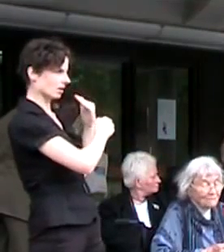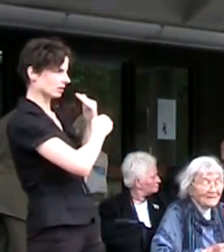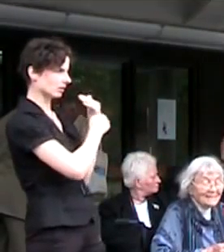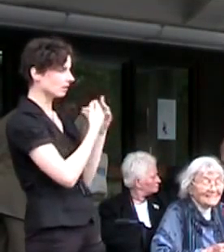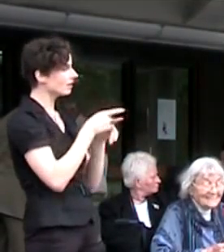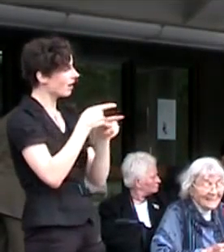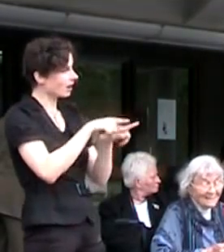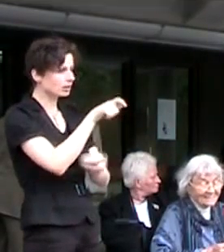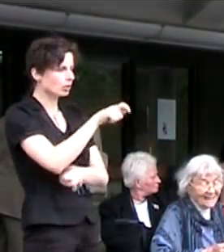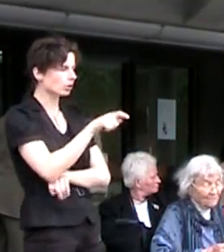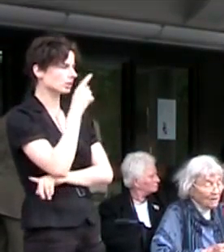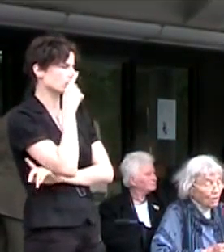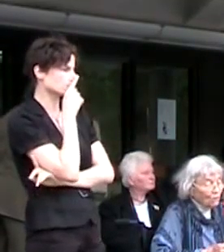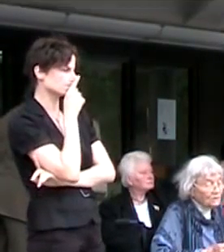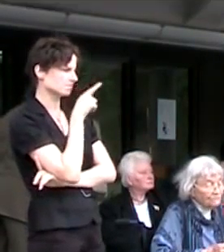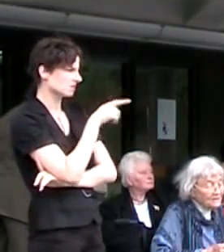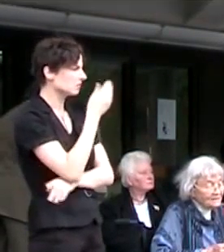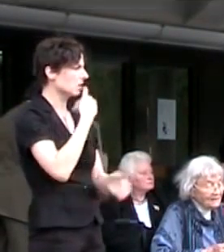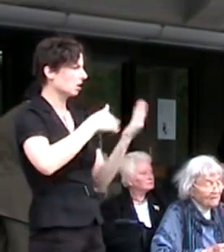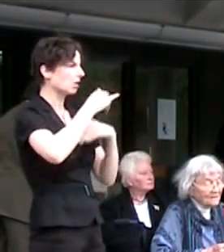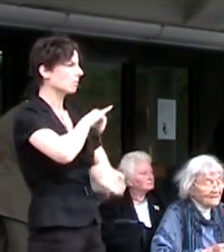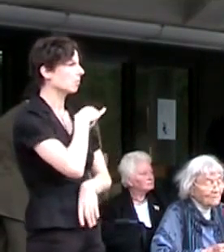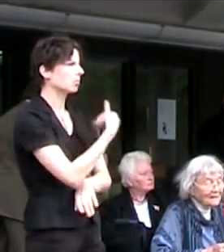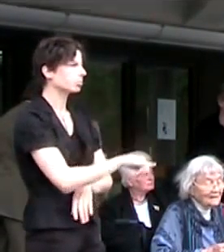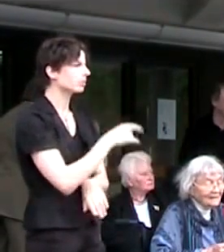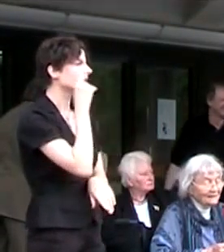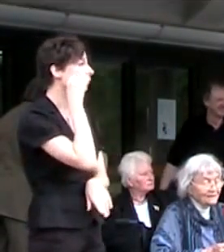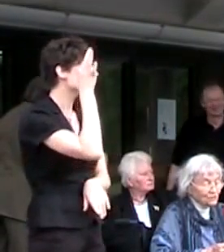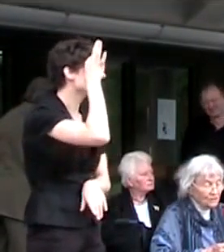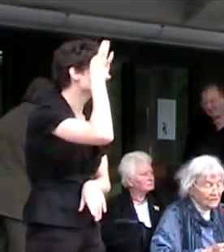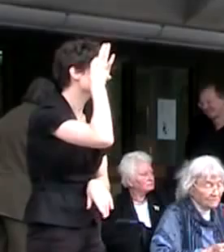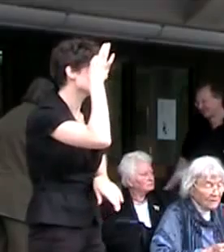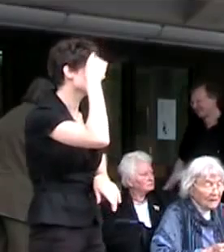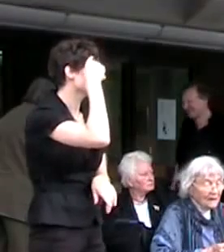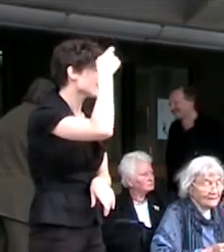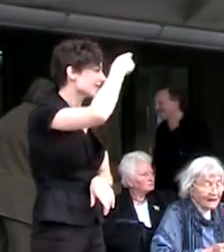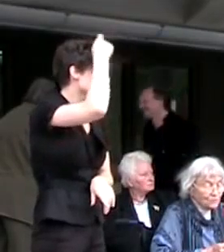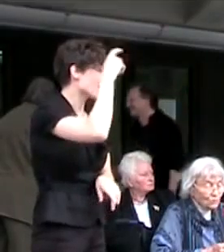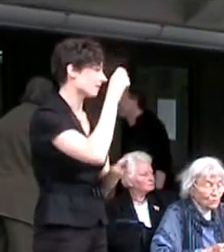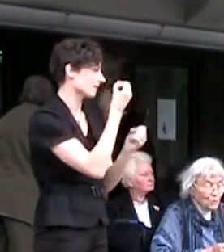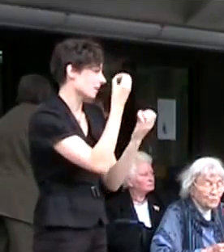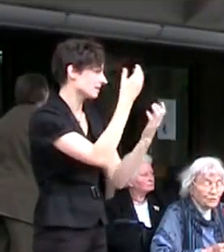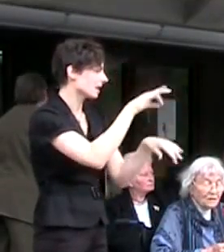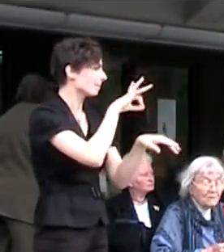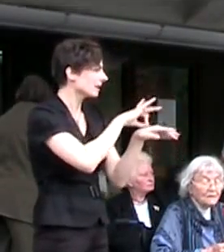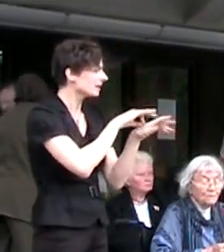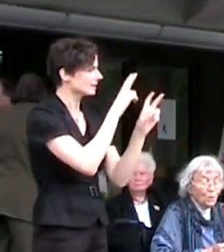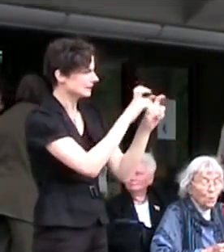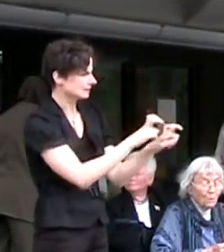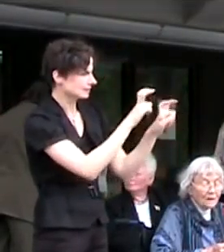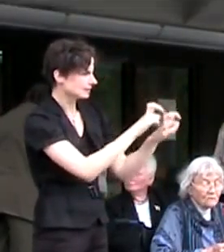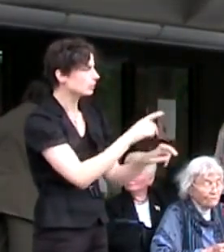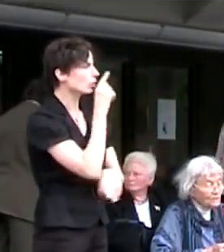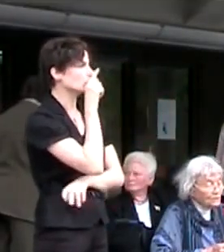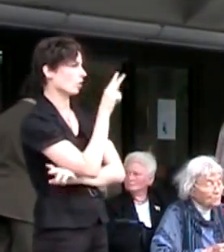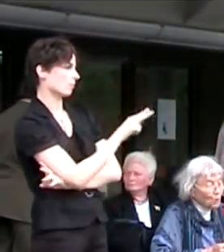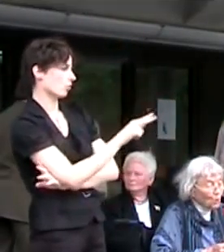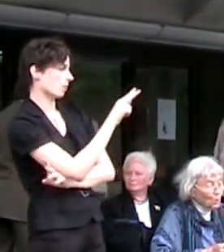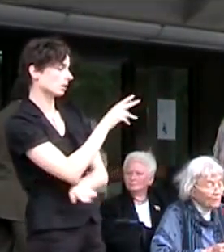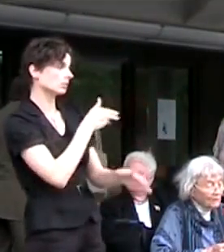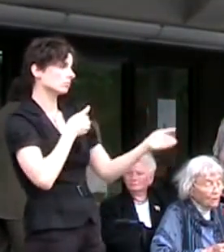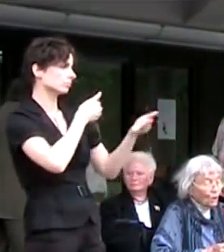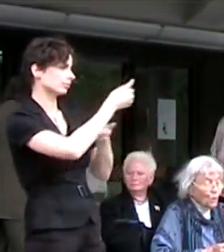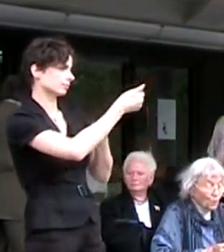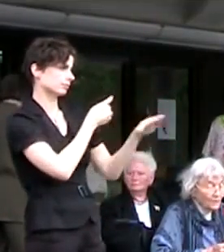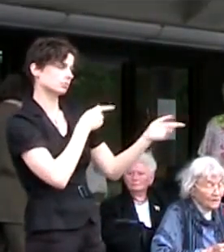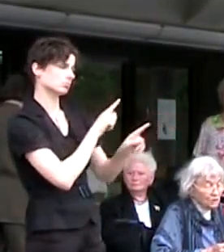Psychiater Mediziner sein und wissen, was im Gehirn geschieht. Dazu genügte ihm die Beobachtung von